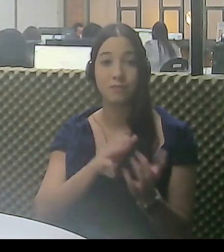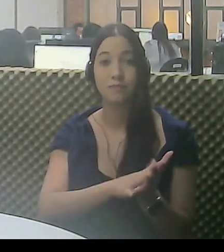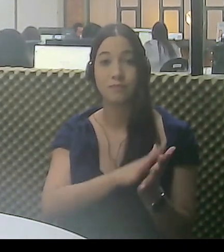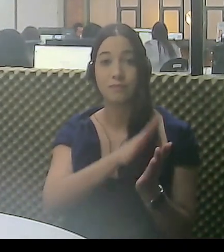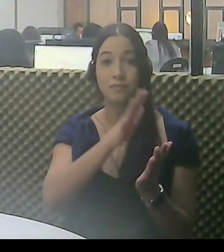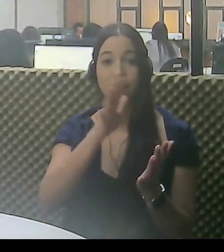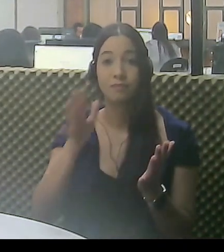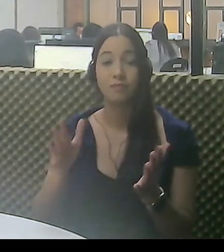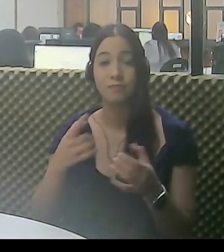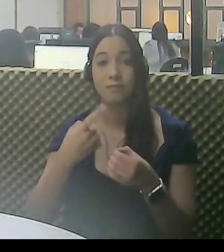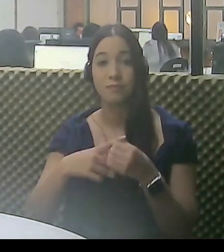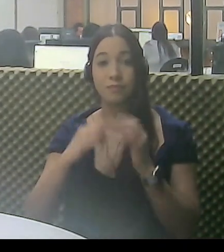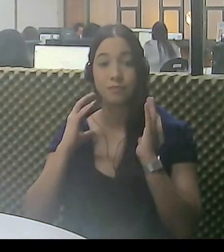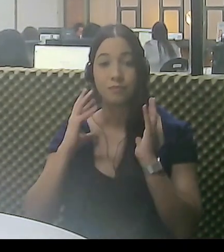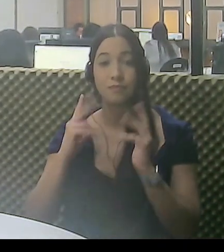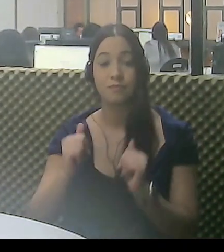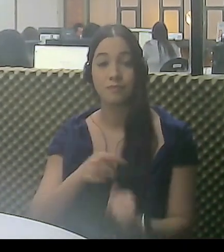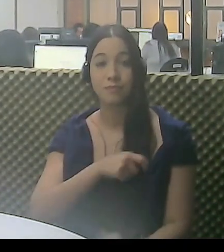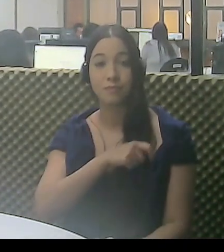do mutirão Cidade Limpa,